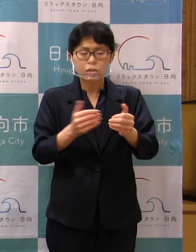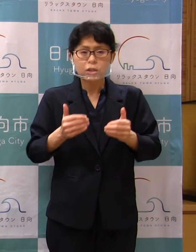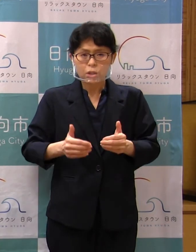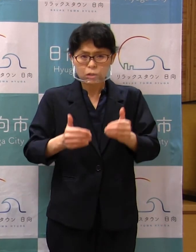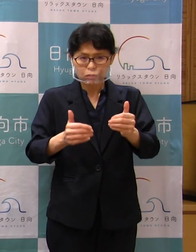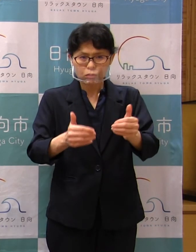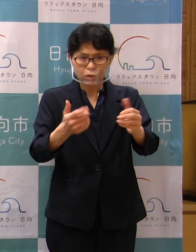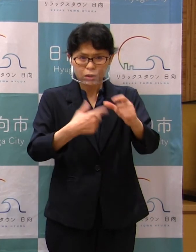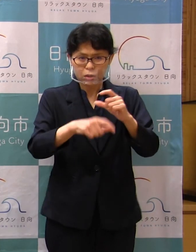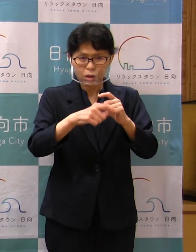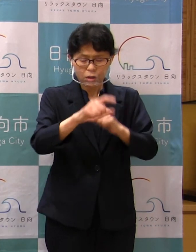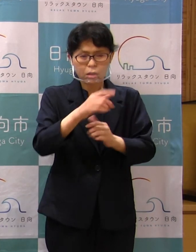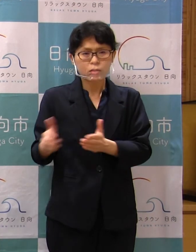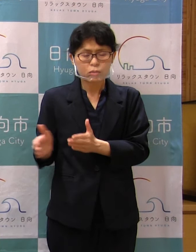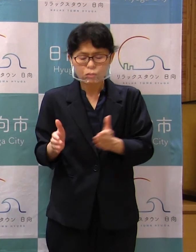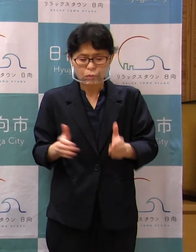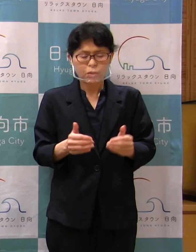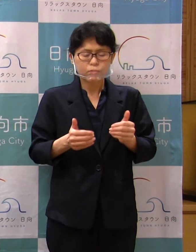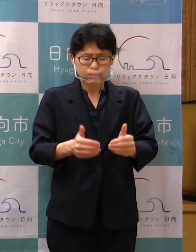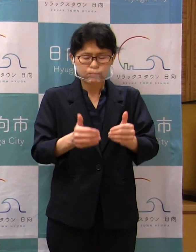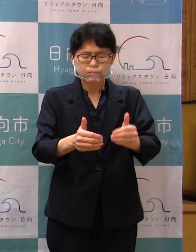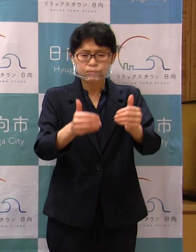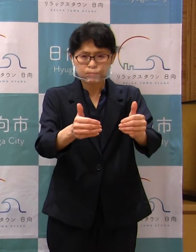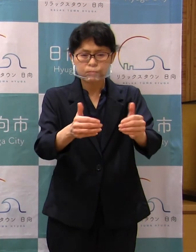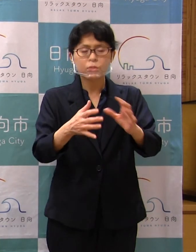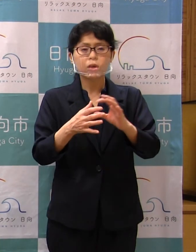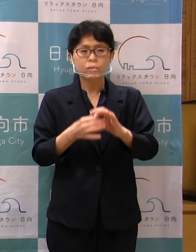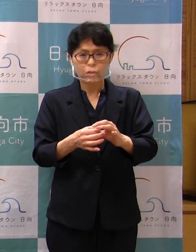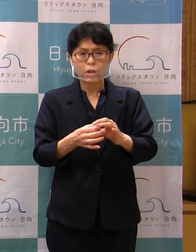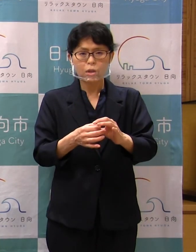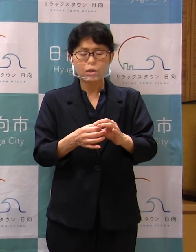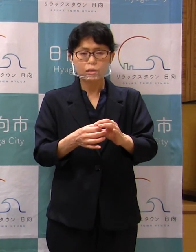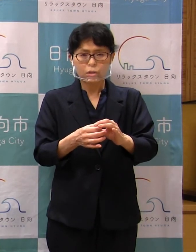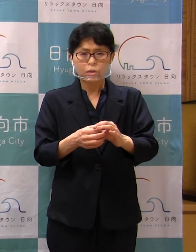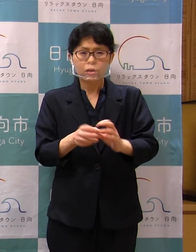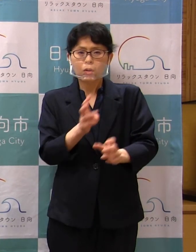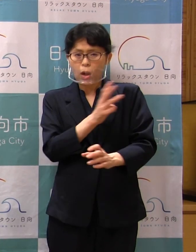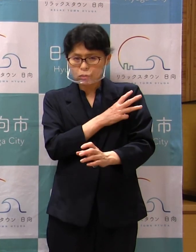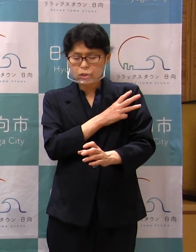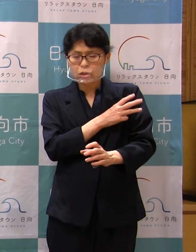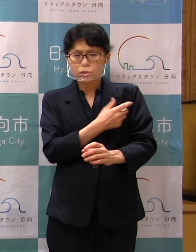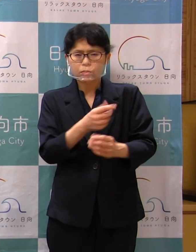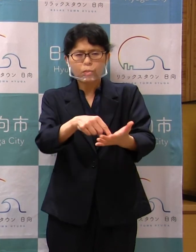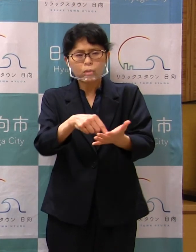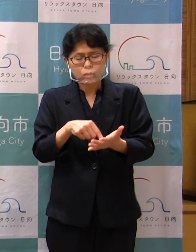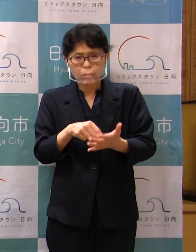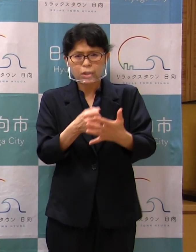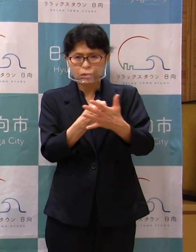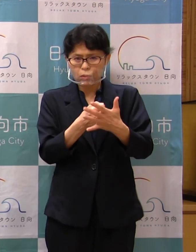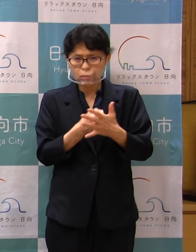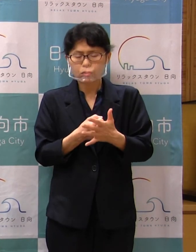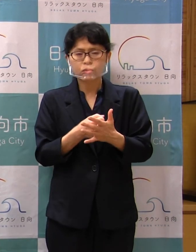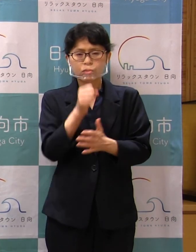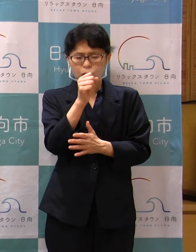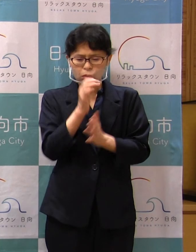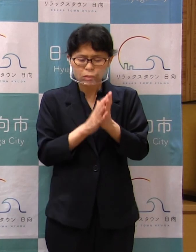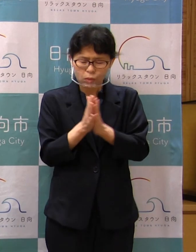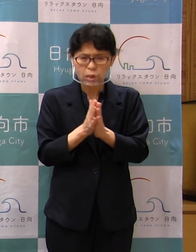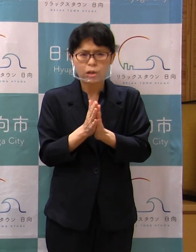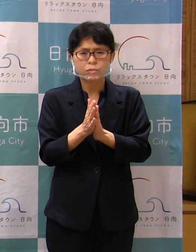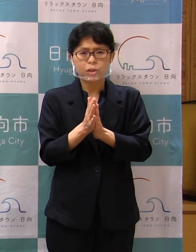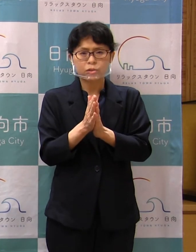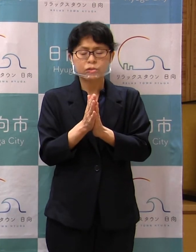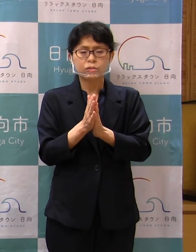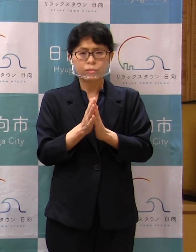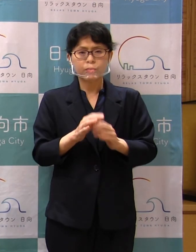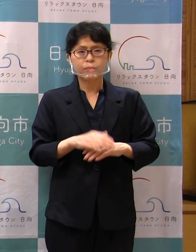続き体制を整えてまいりますので、ワクチン接種へのご協力をお願いをいた